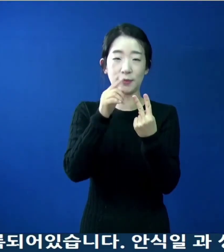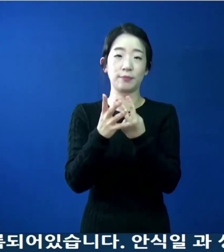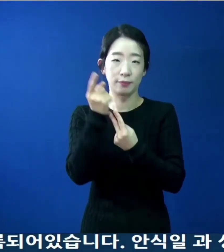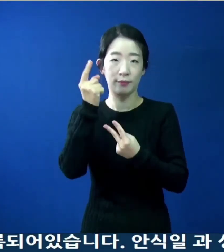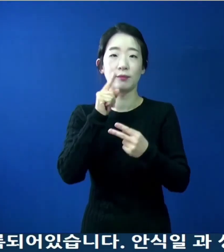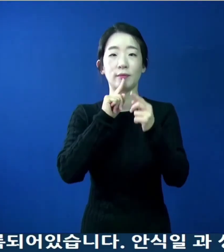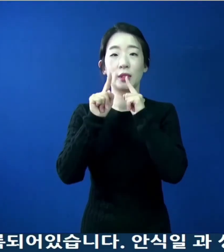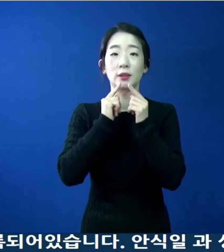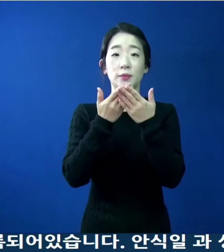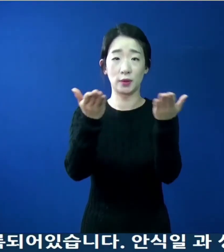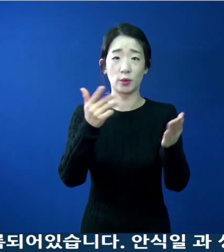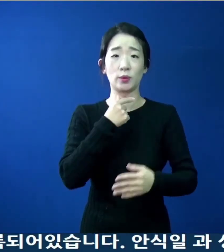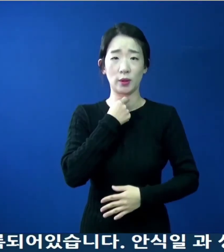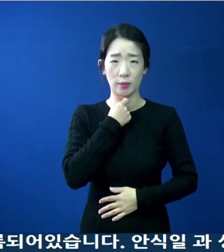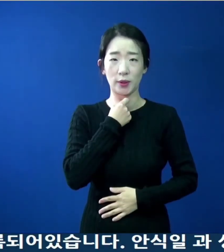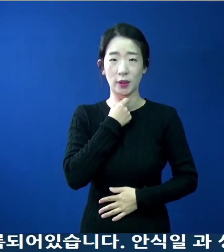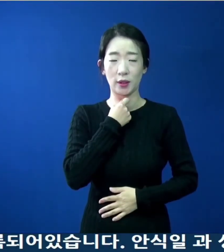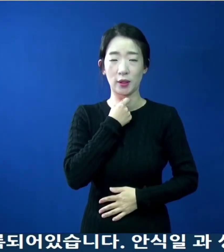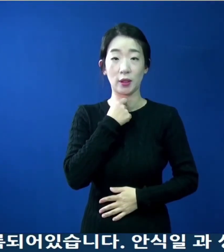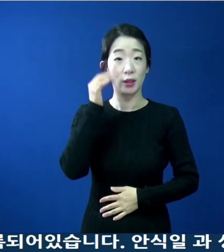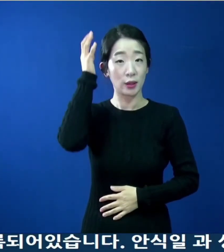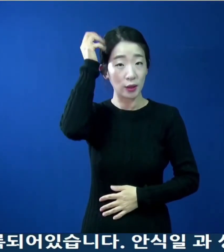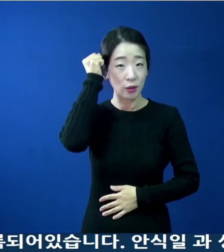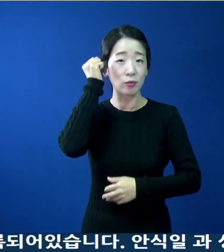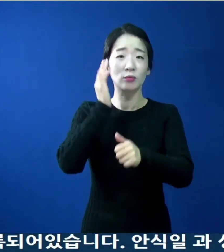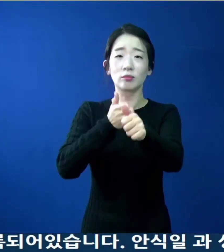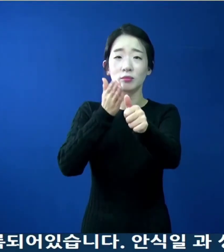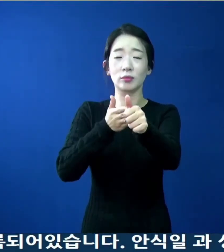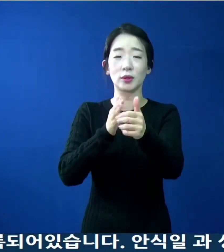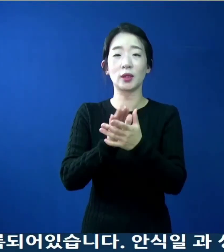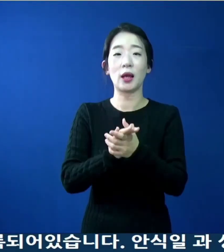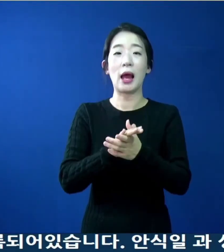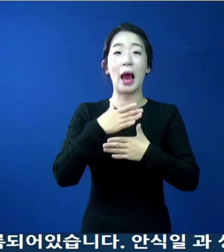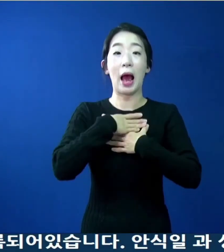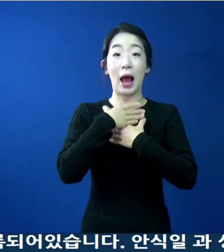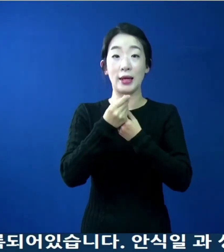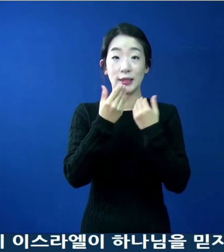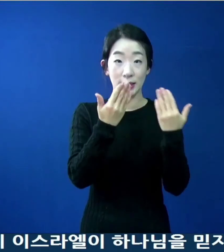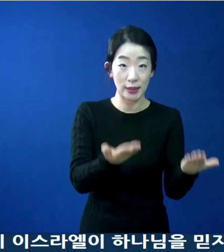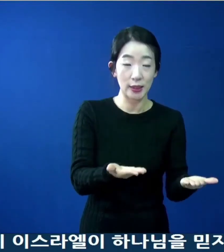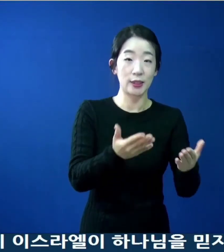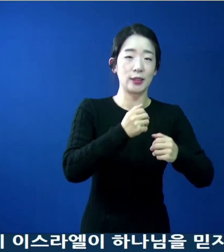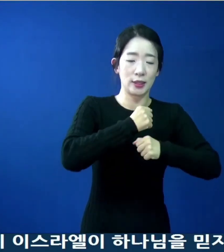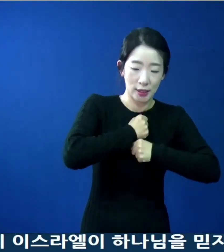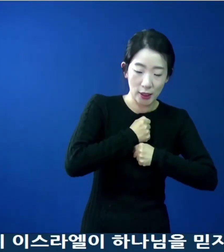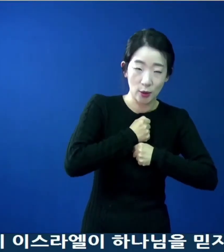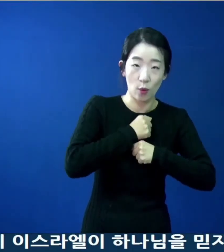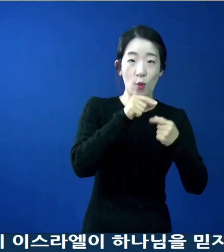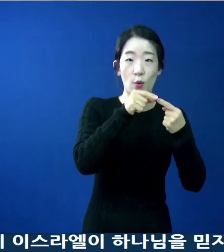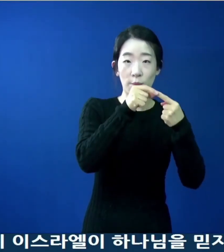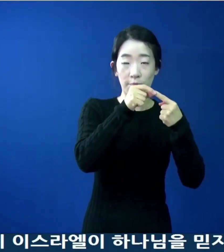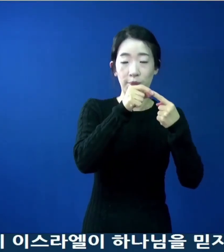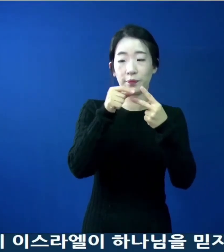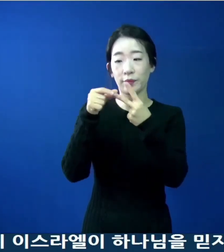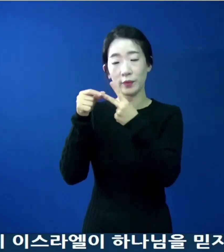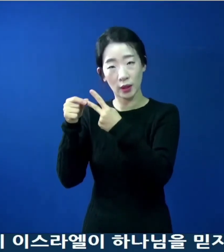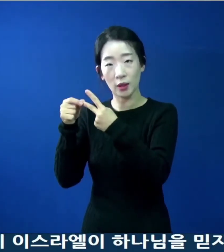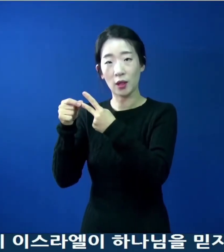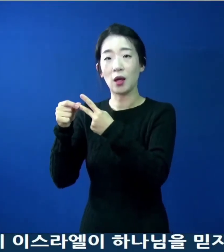한번 마음속에 담아주셨으면 합니다. 안식일을 지키며 성소를